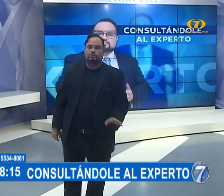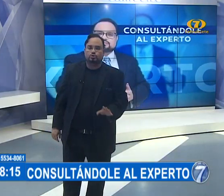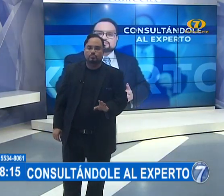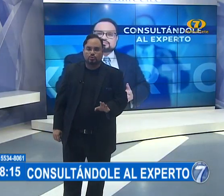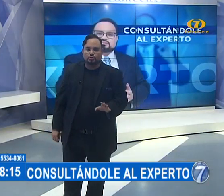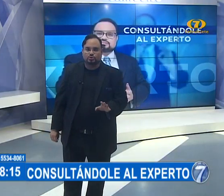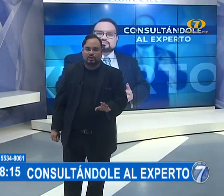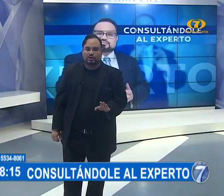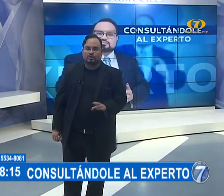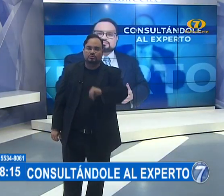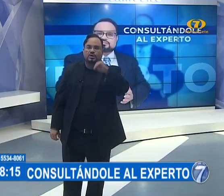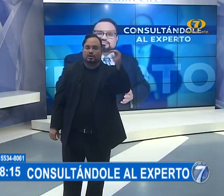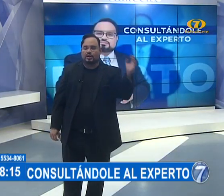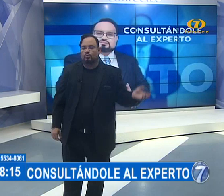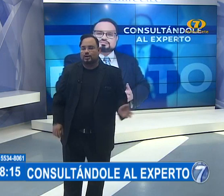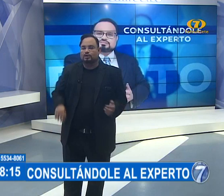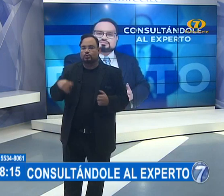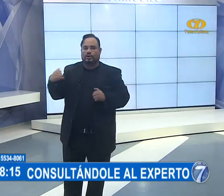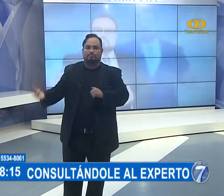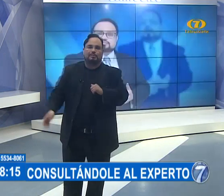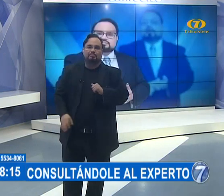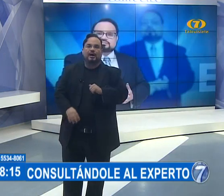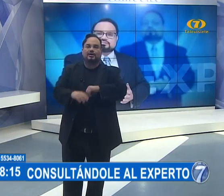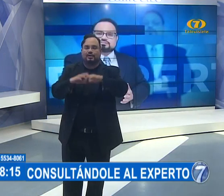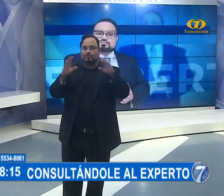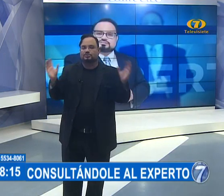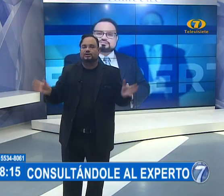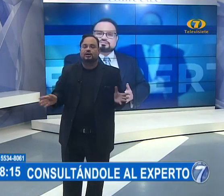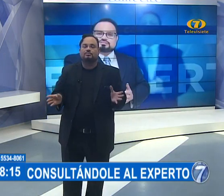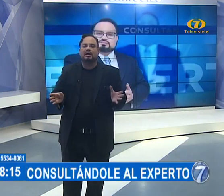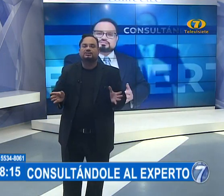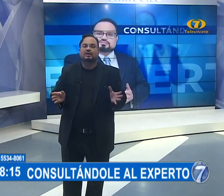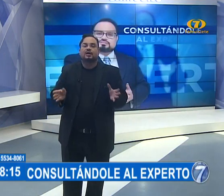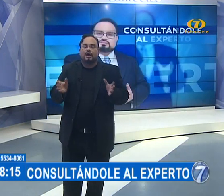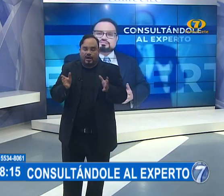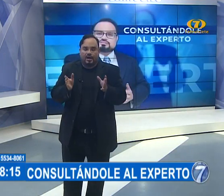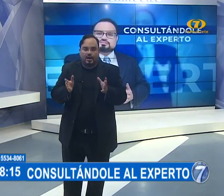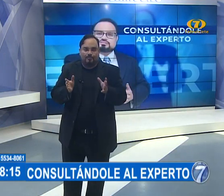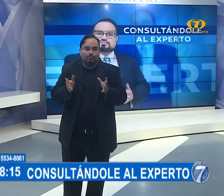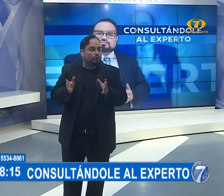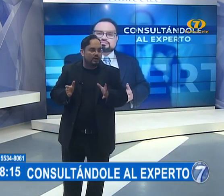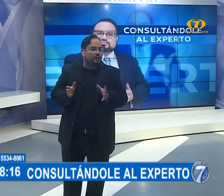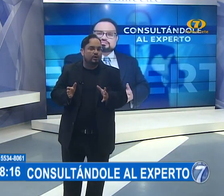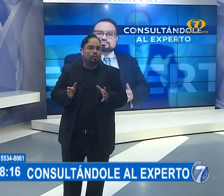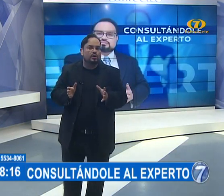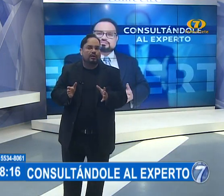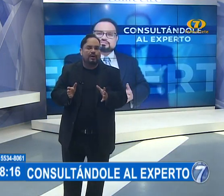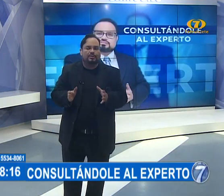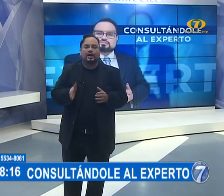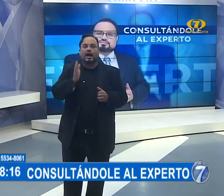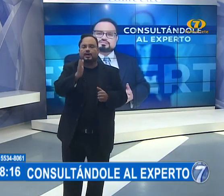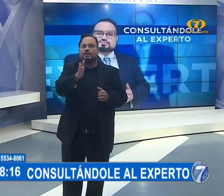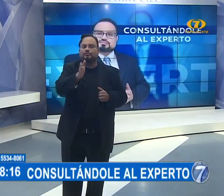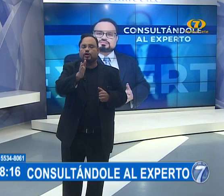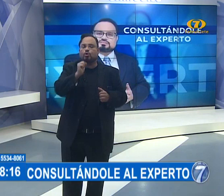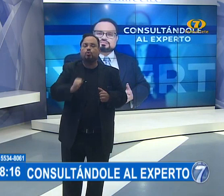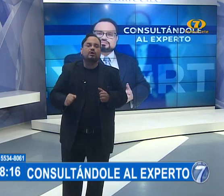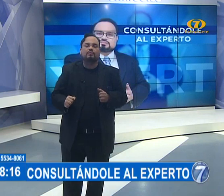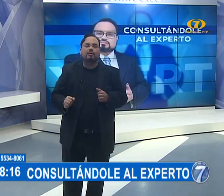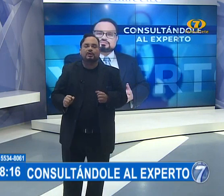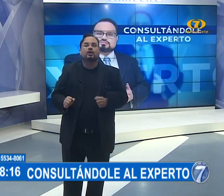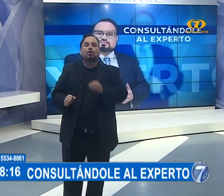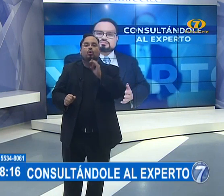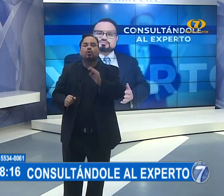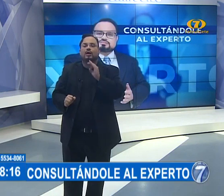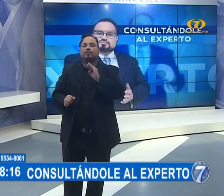por lo visto son muchos terrenos, que el abuelito, que el papá, que no sé quién más, no tengan ningún gravamen. ¿A qué me refiero con